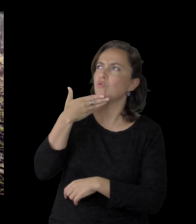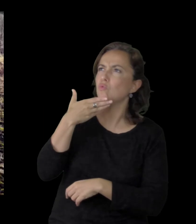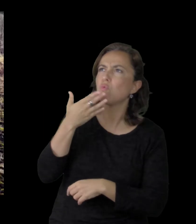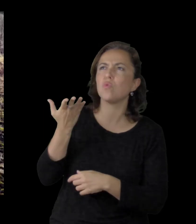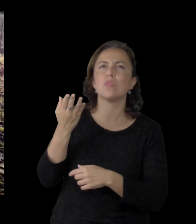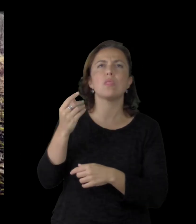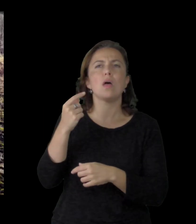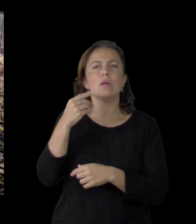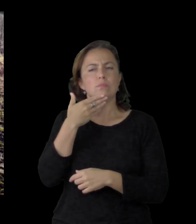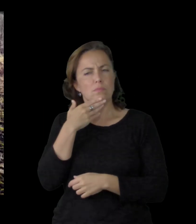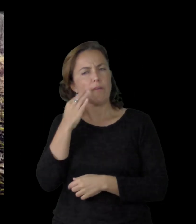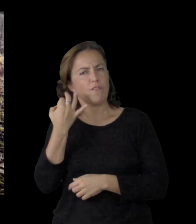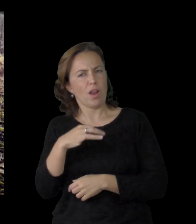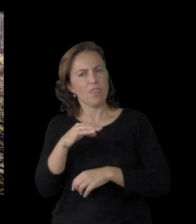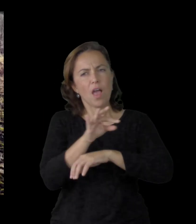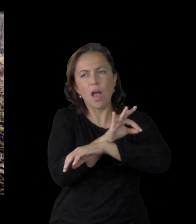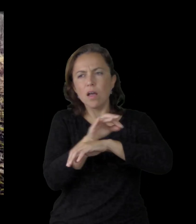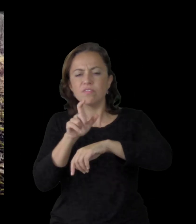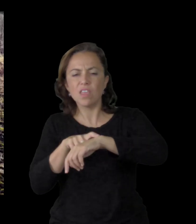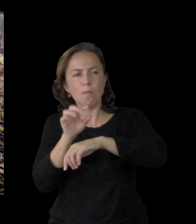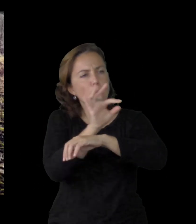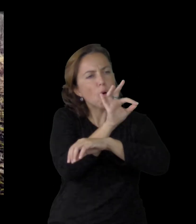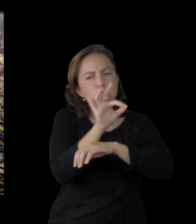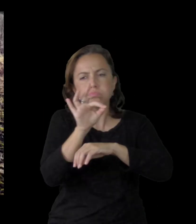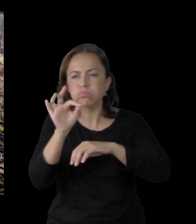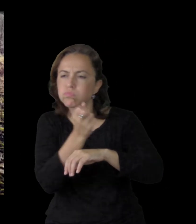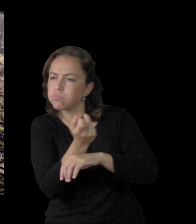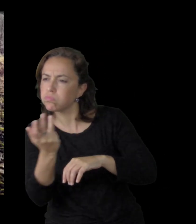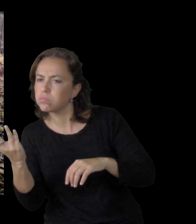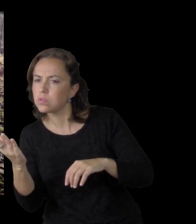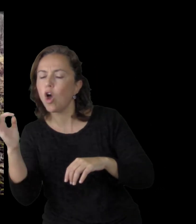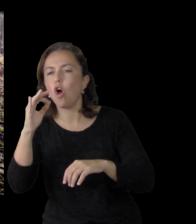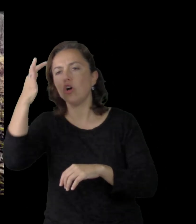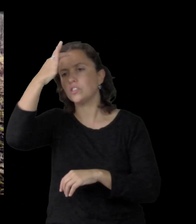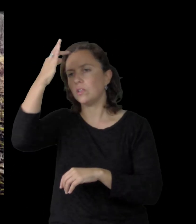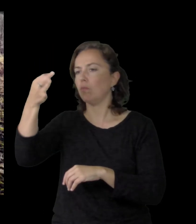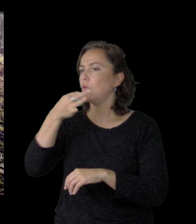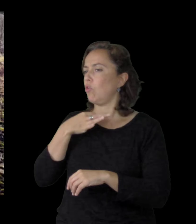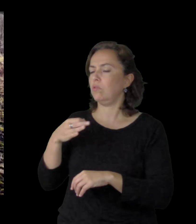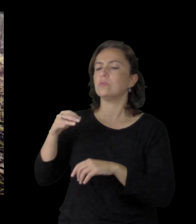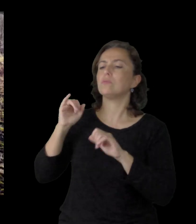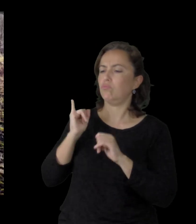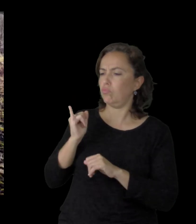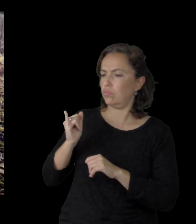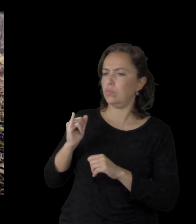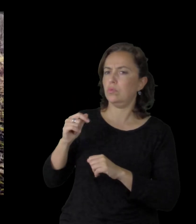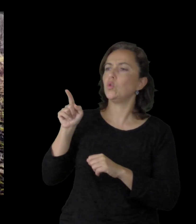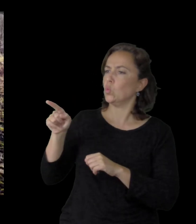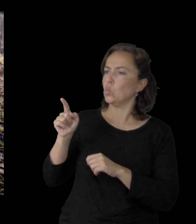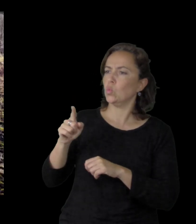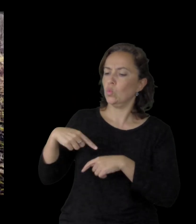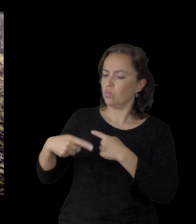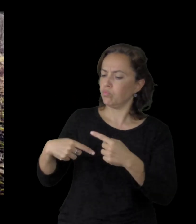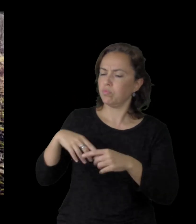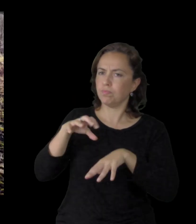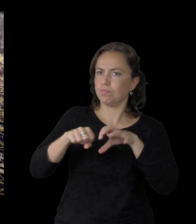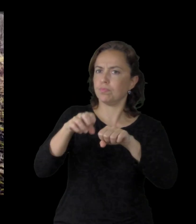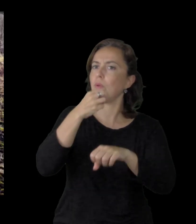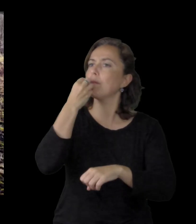lineal, del tiempo científico que nos asegura el progreso de la humanidad y de la sociedad y a nivel individual,